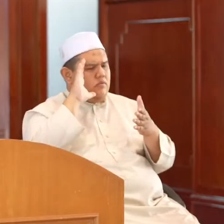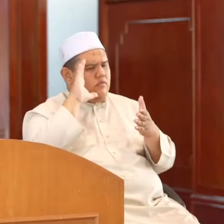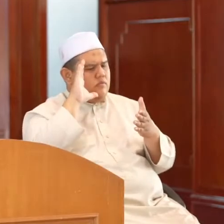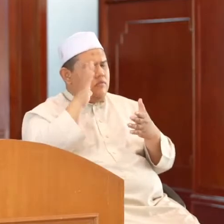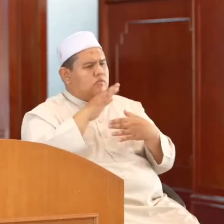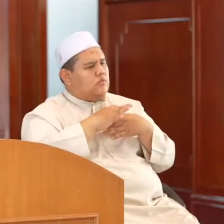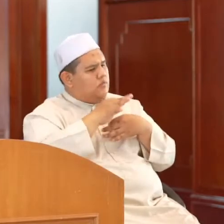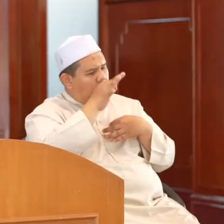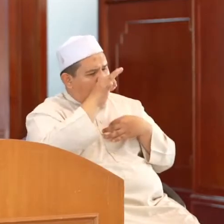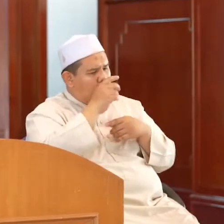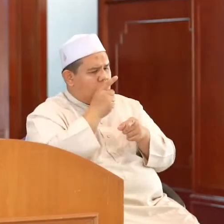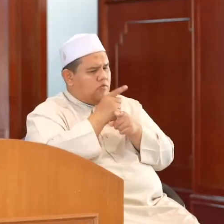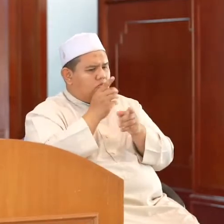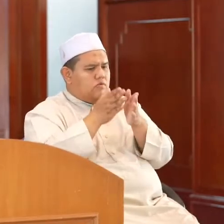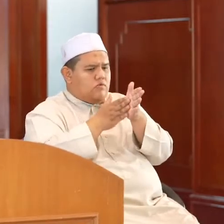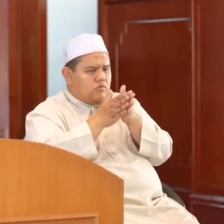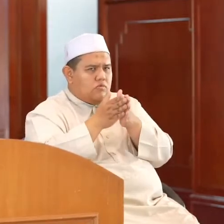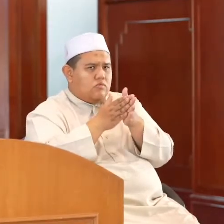tu.